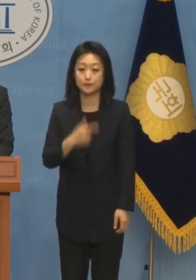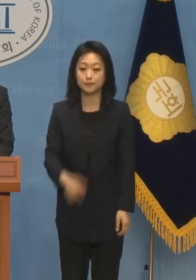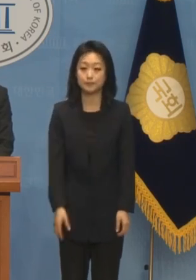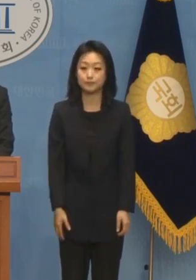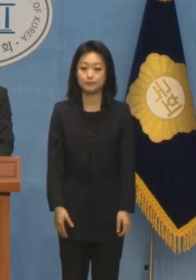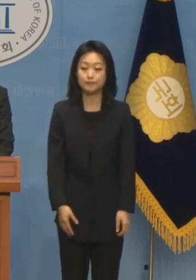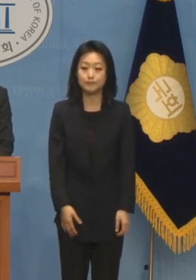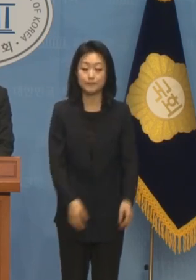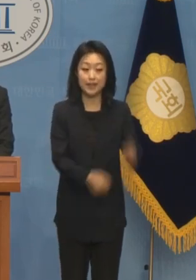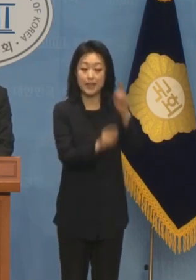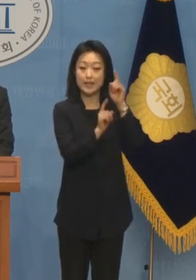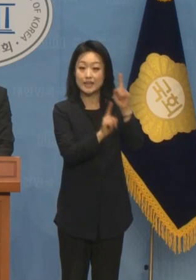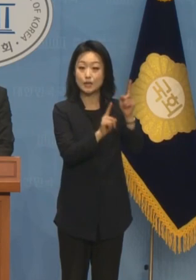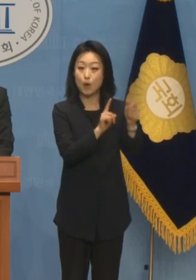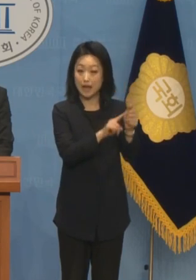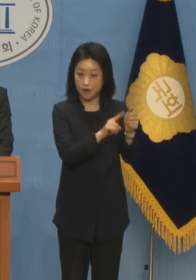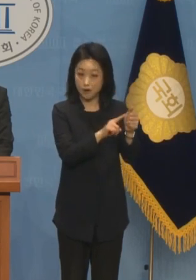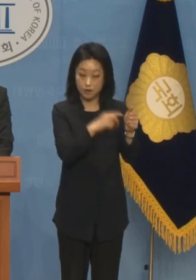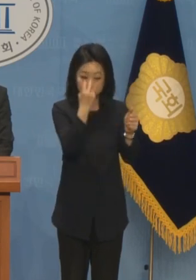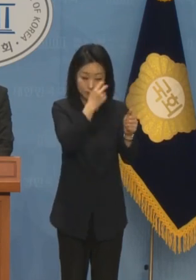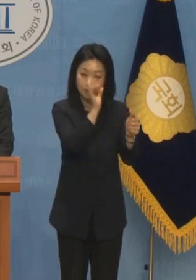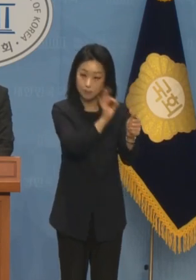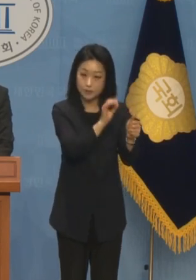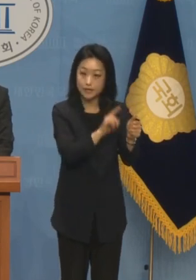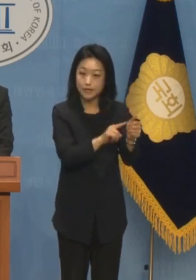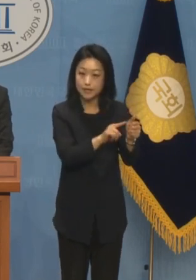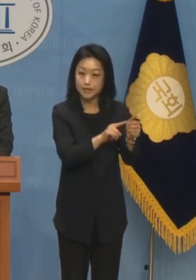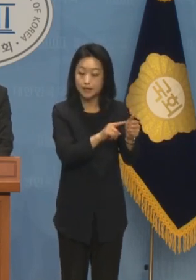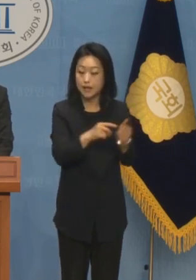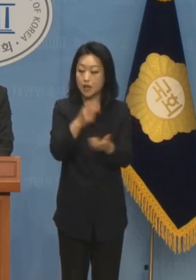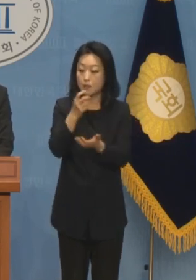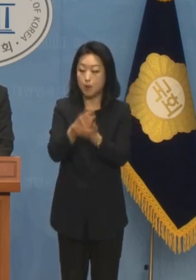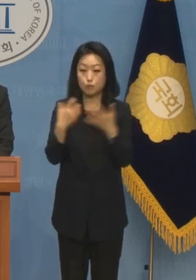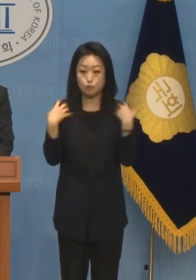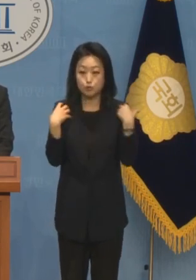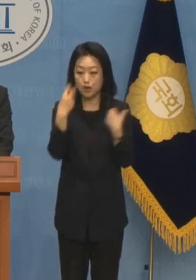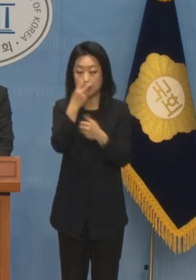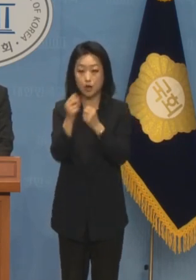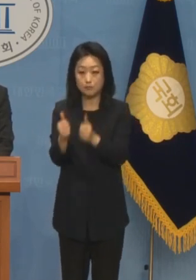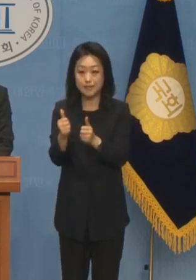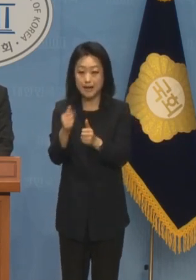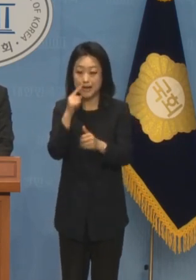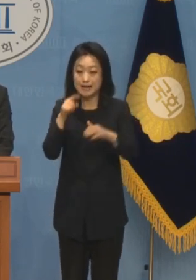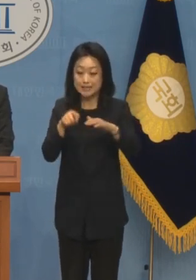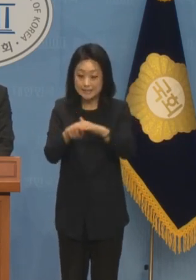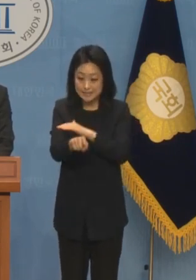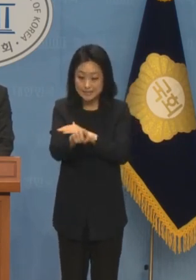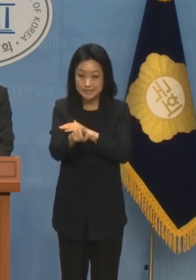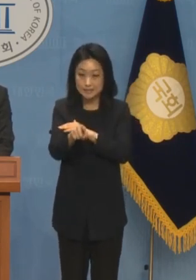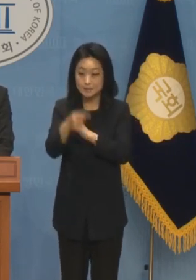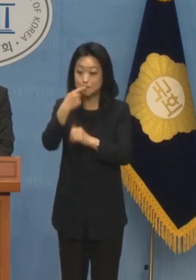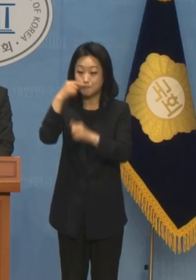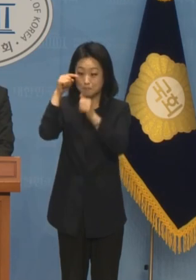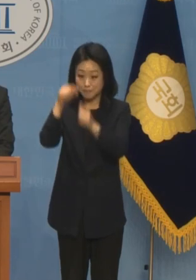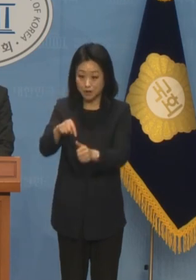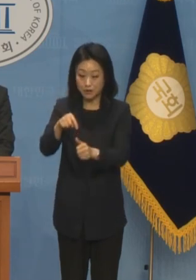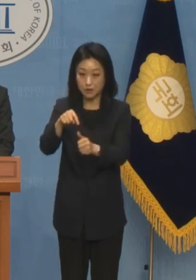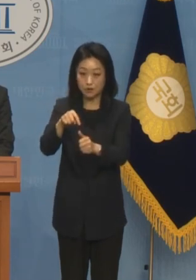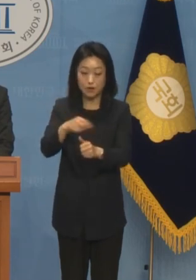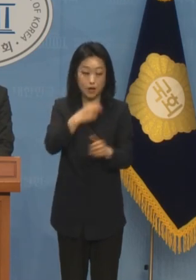이 전 부지사의 조사 과정을 보면 법무부와 검찰이 지침까지 제정해 개선하겠다고